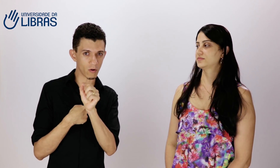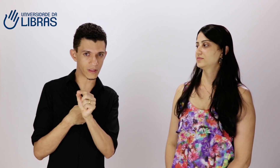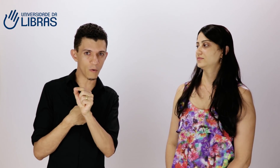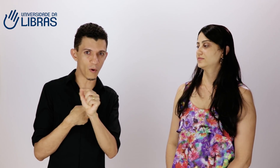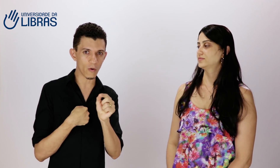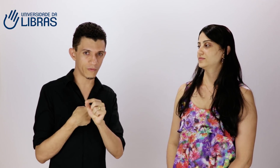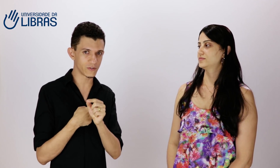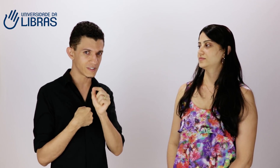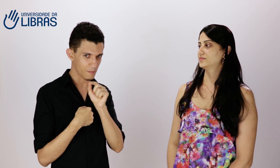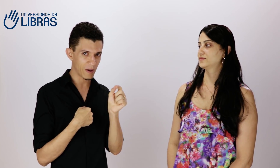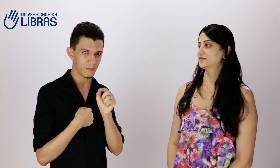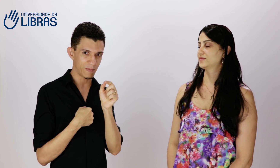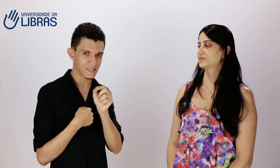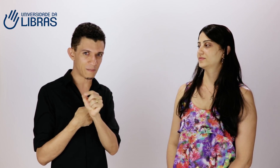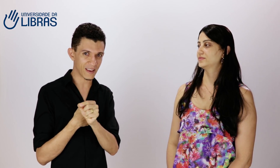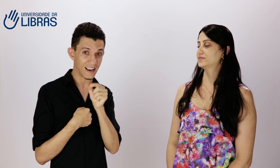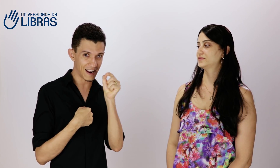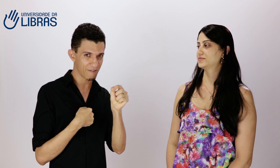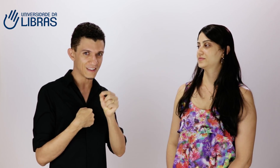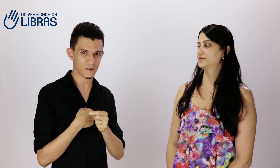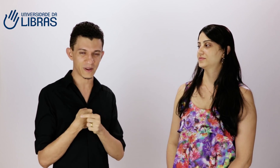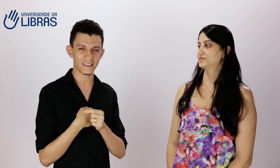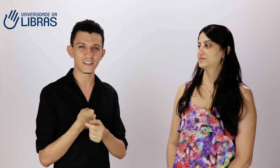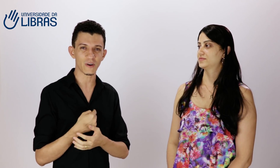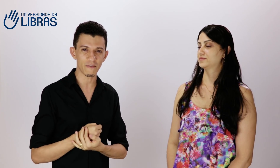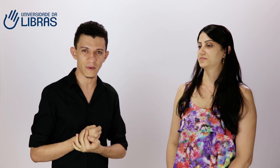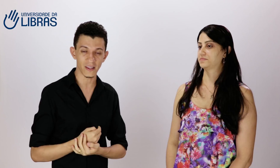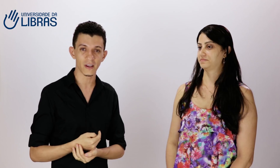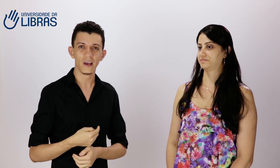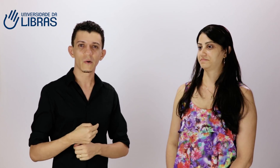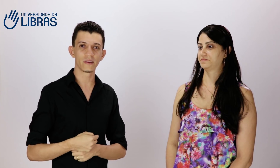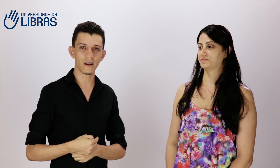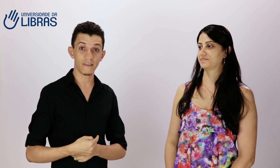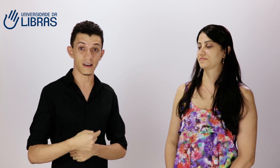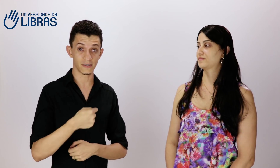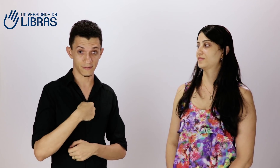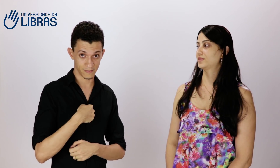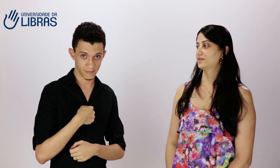voltar um pouco o vídeo, você vai perceber que ela levanta a sobrancelha suavemente quando ela faz.